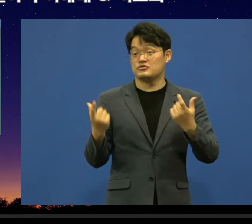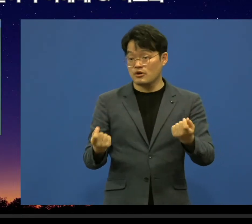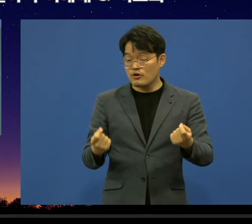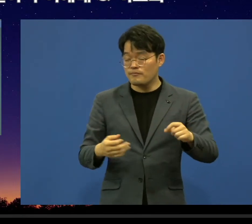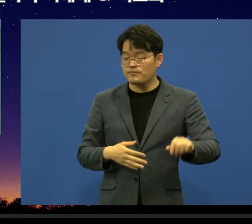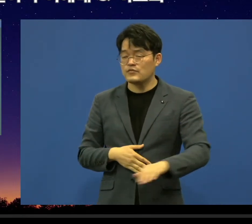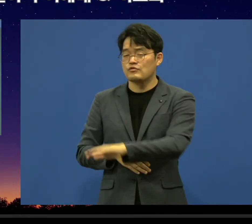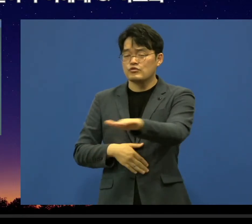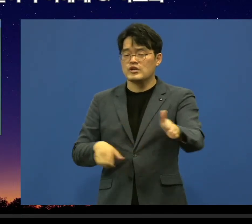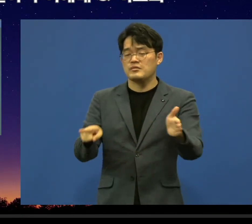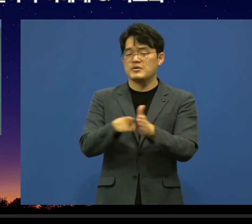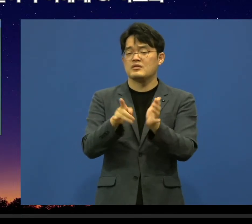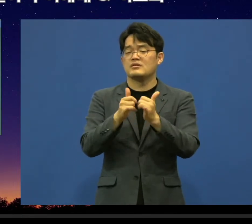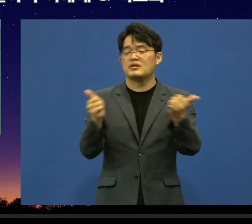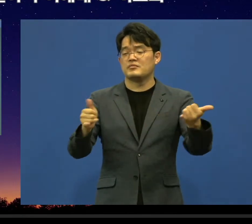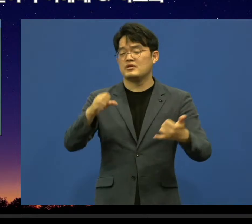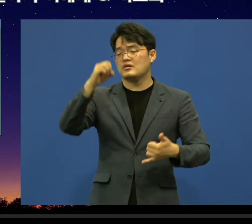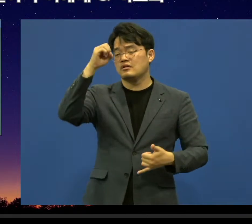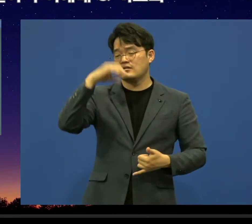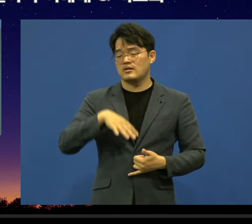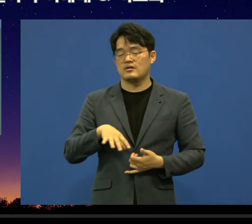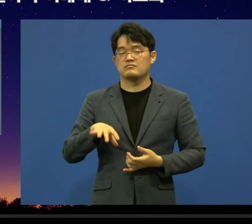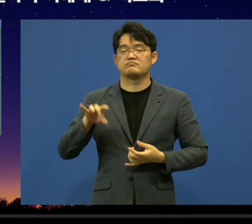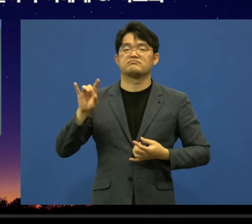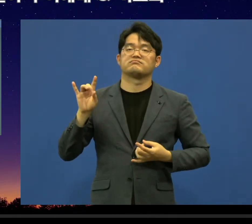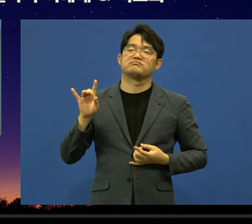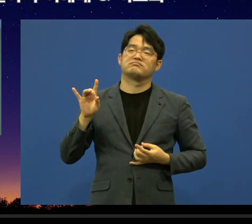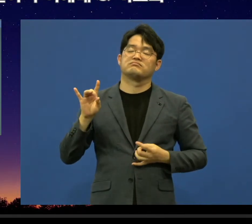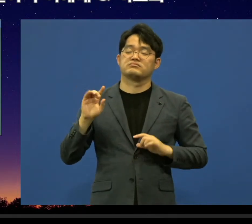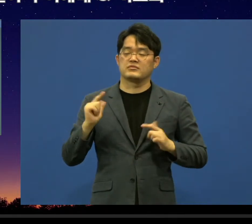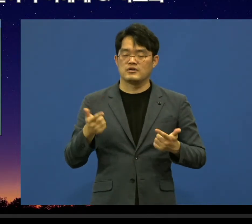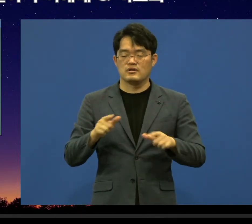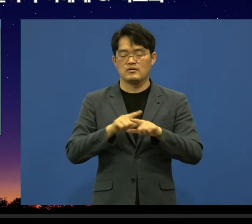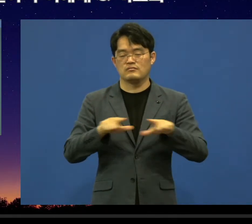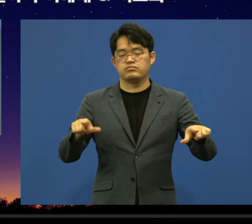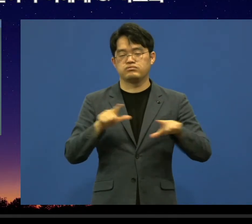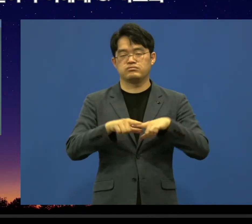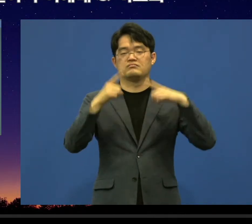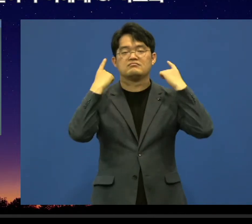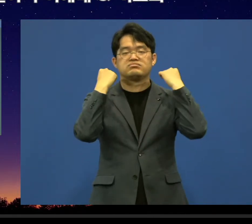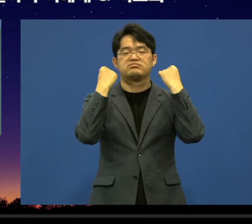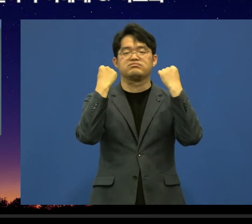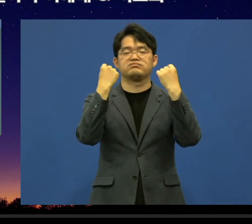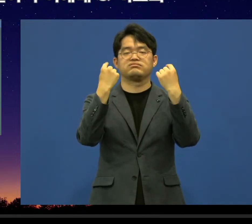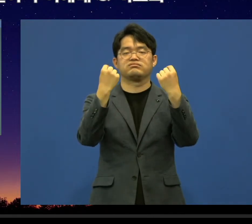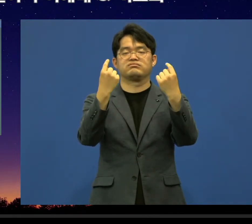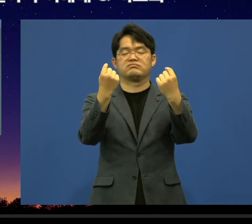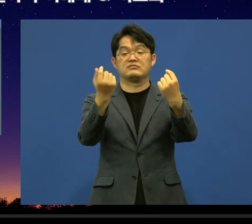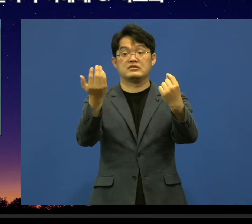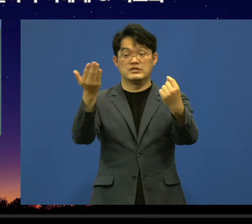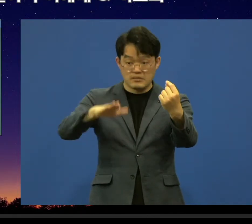있는 자가 아니에요. 정체되어 있습니다. 평범하며 동일한 일을 하는 듯하지만 새로운 다음 스텝을